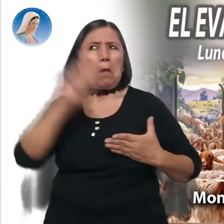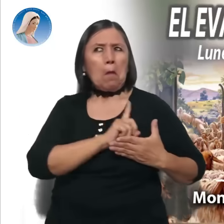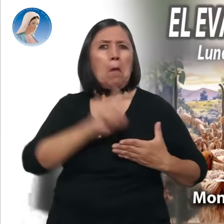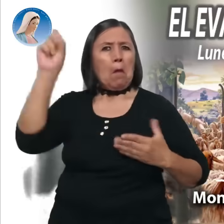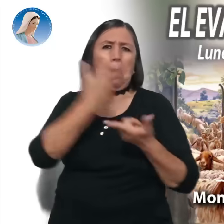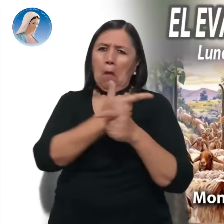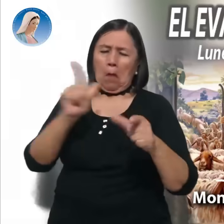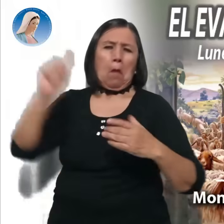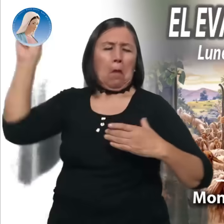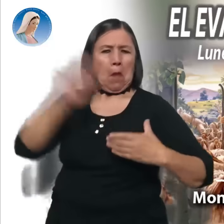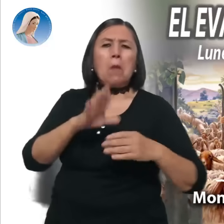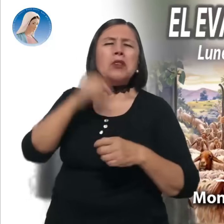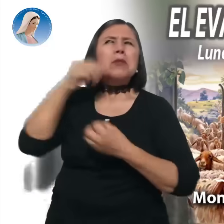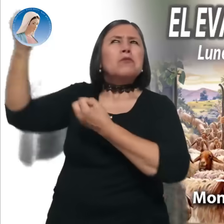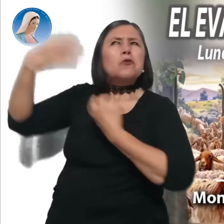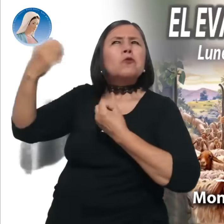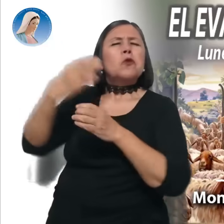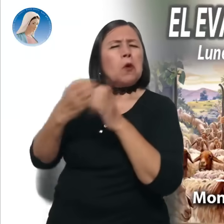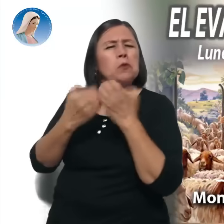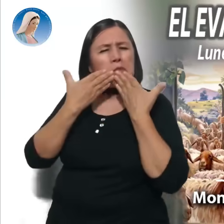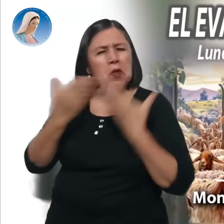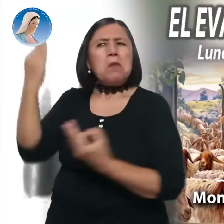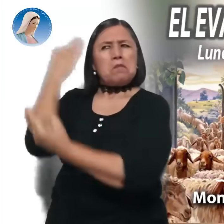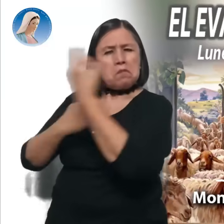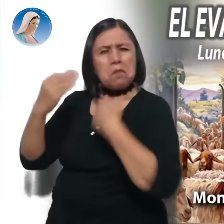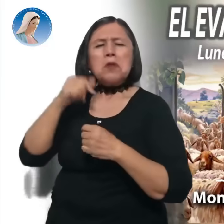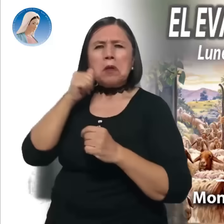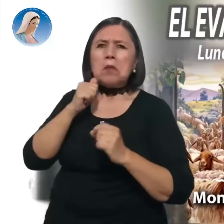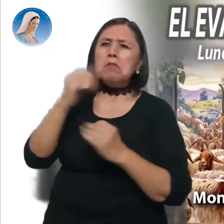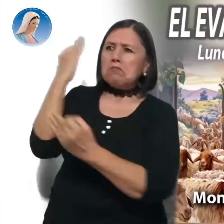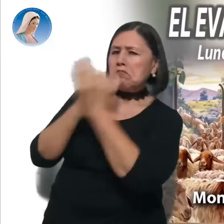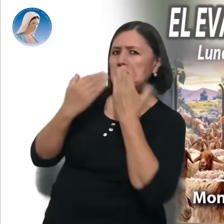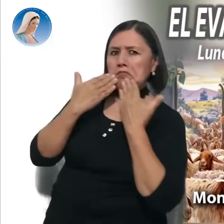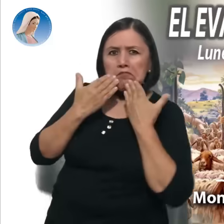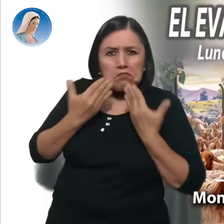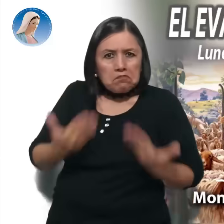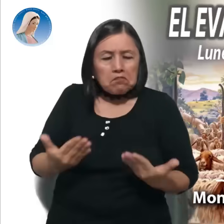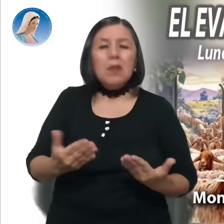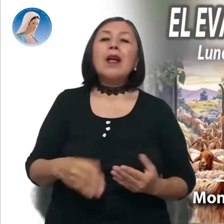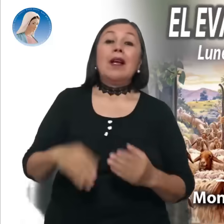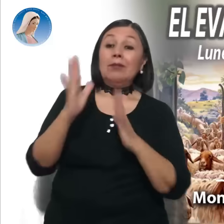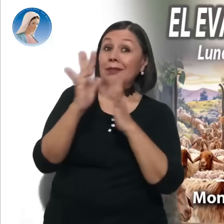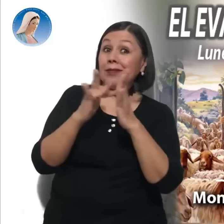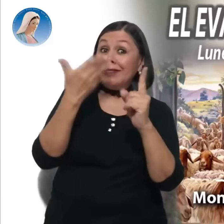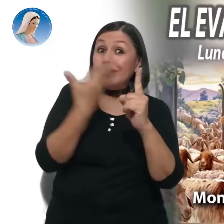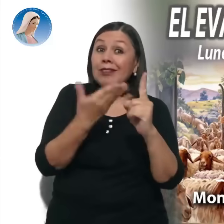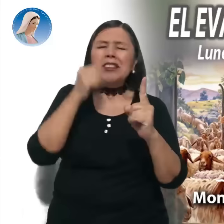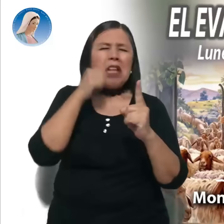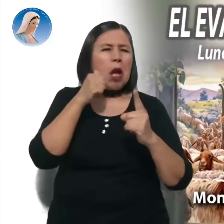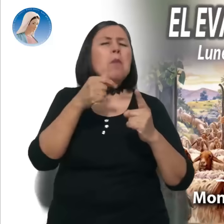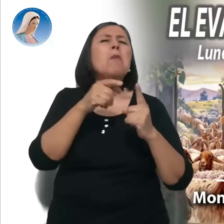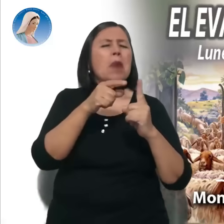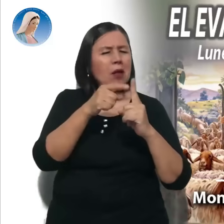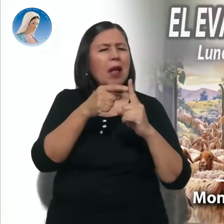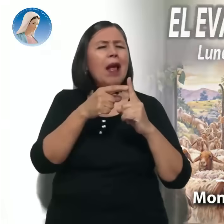ya que siempre me dará cosas buenas y nunca me perjudicará. Él siempre tiene las